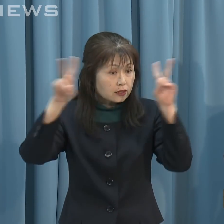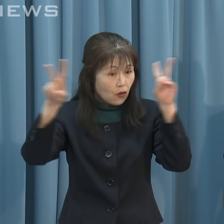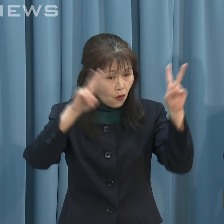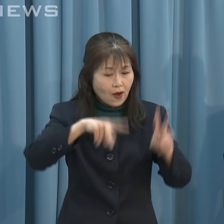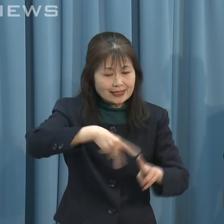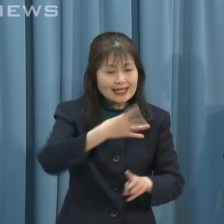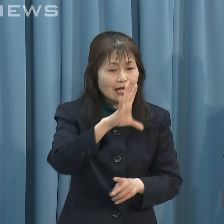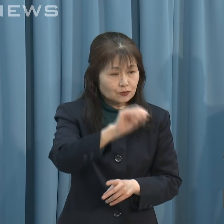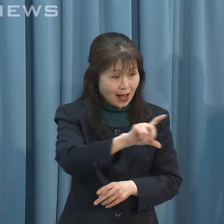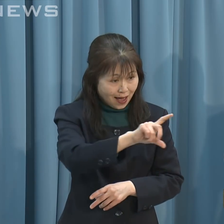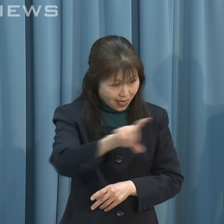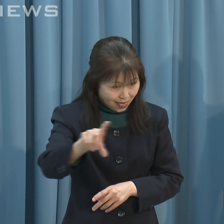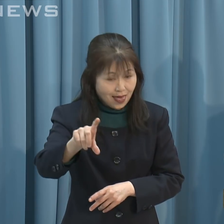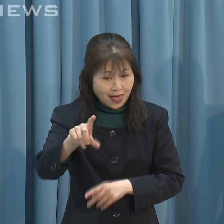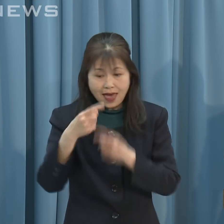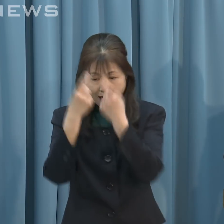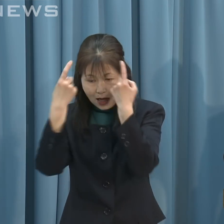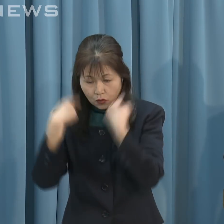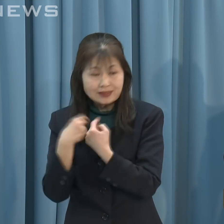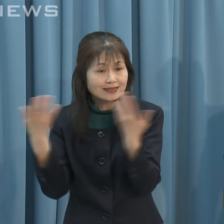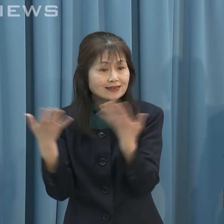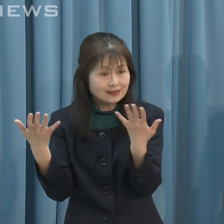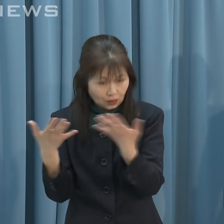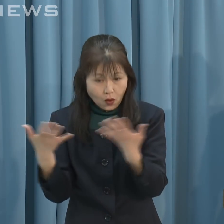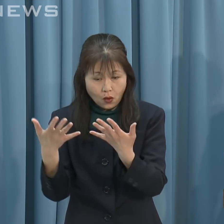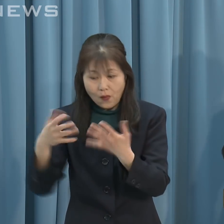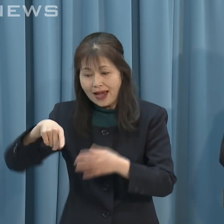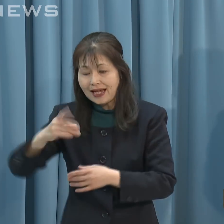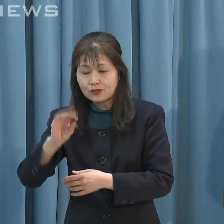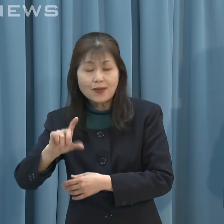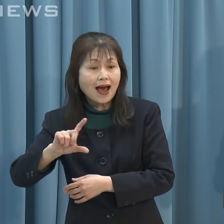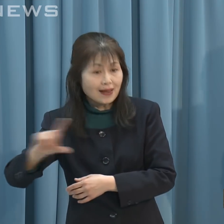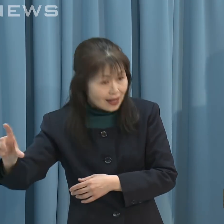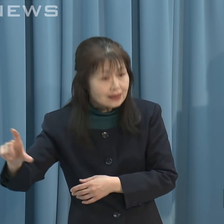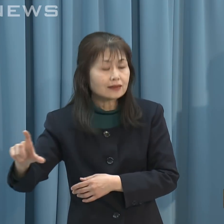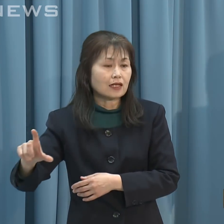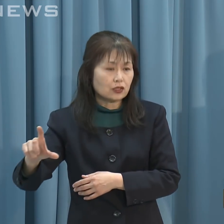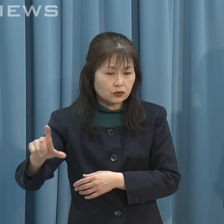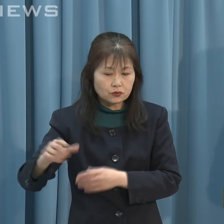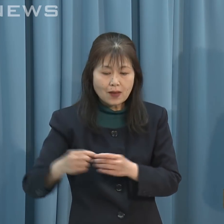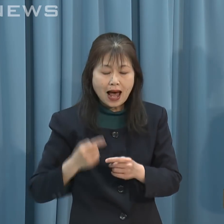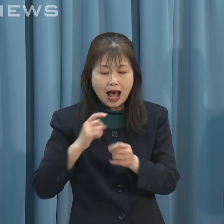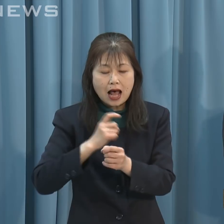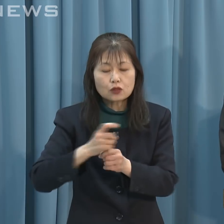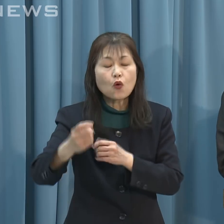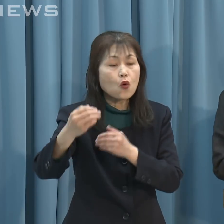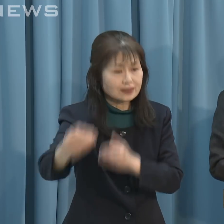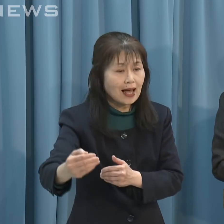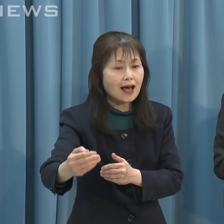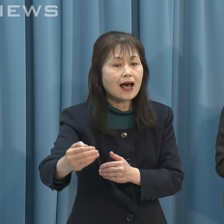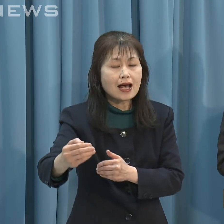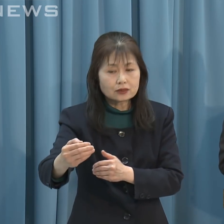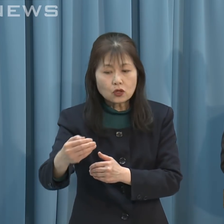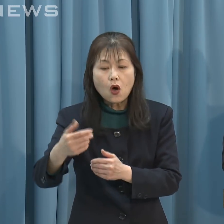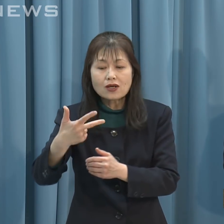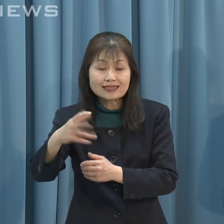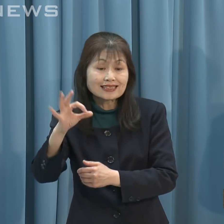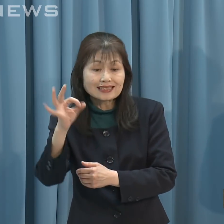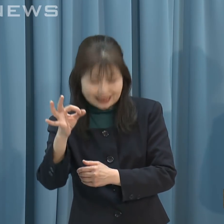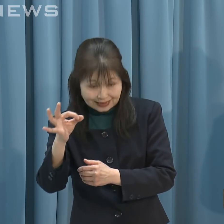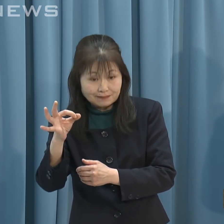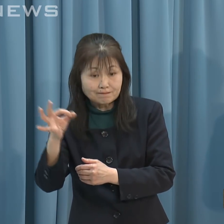万、それから個人事業者100万とかね、そういった当座の資金繰り、そういったものをしっかり支えてい